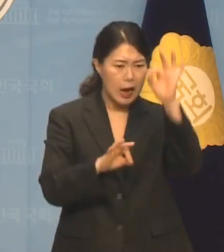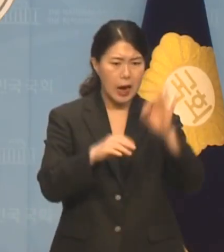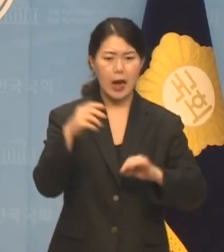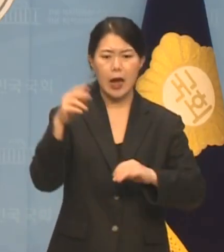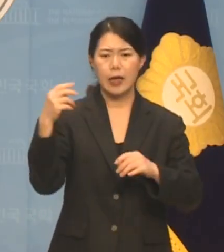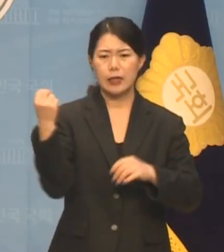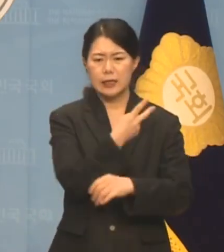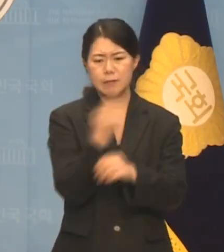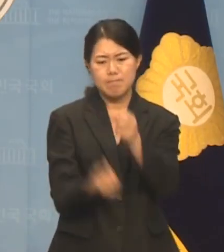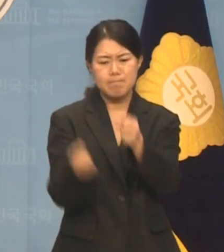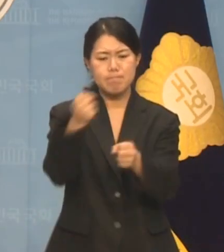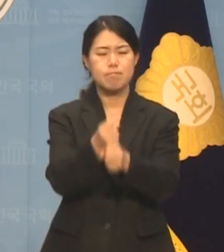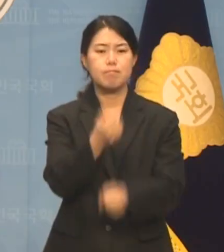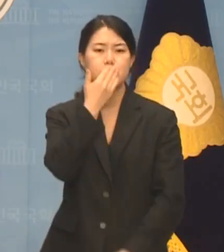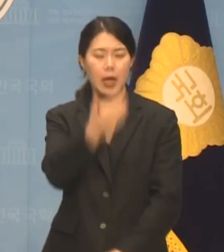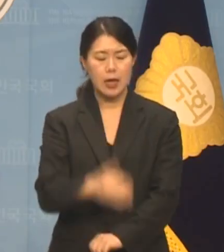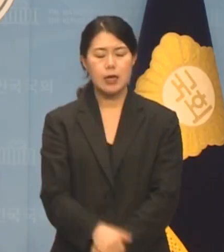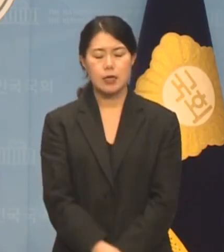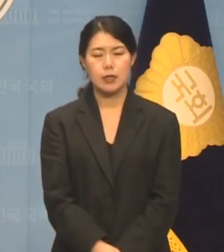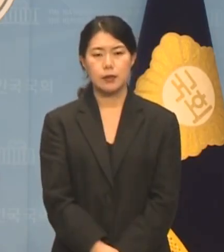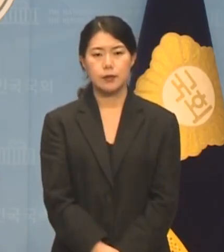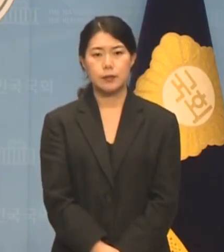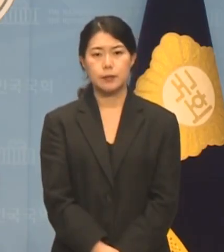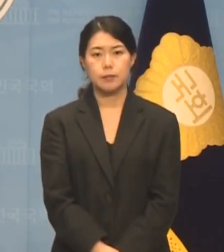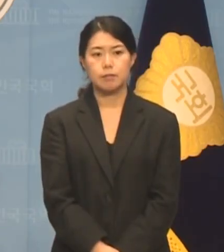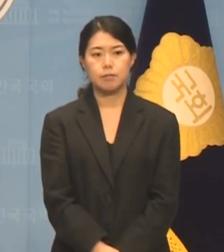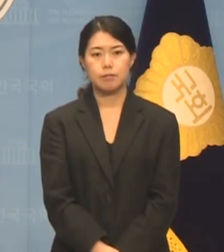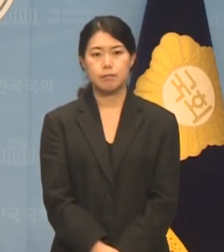수 있습니다.